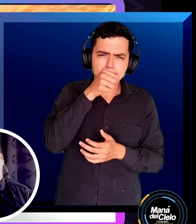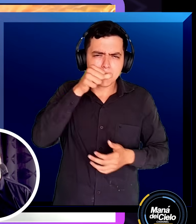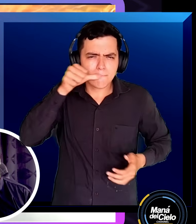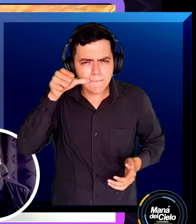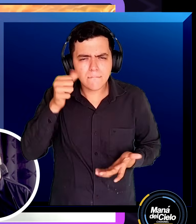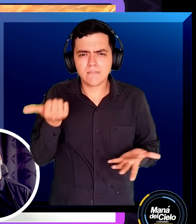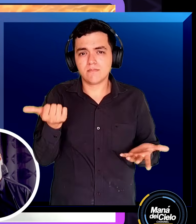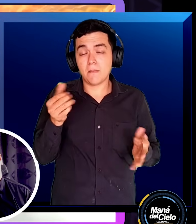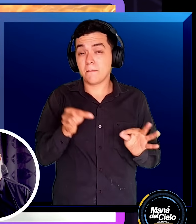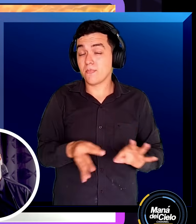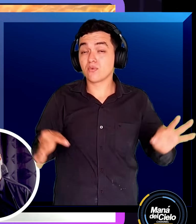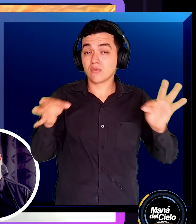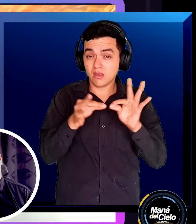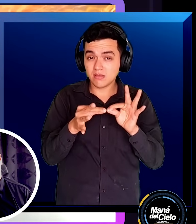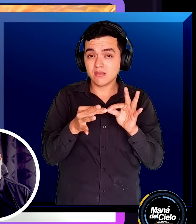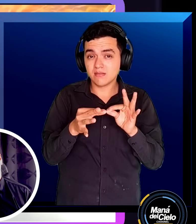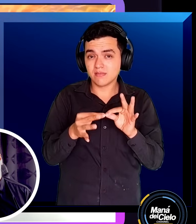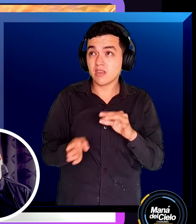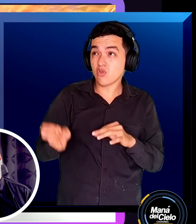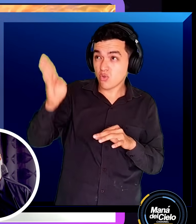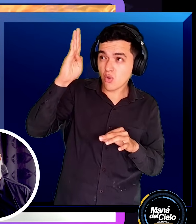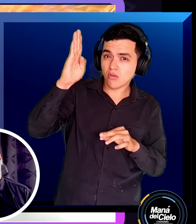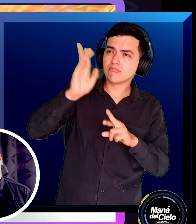comenzaron a criticar a los judíos y le dijeron: